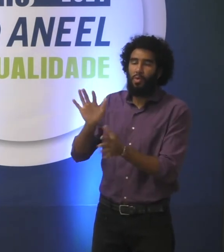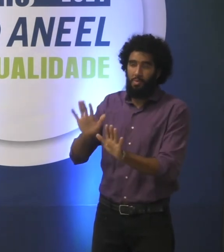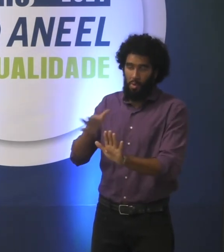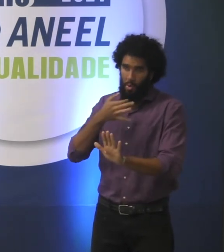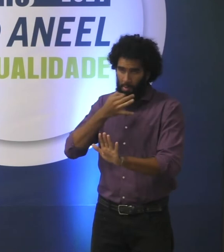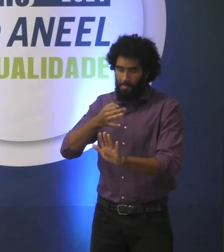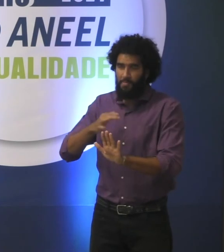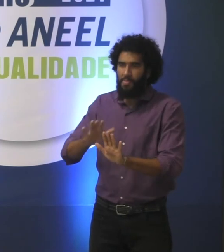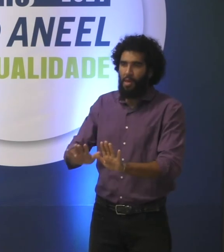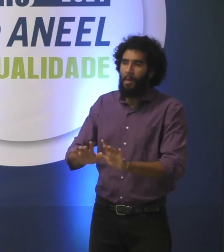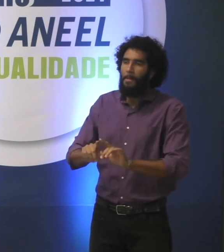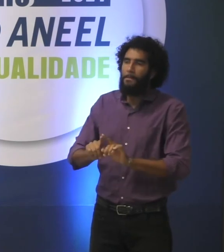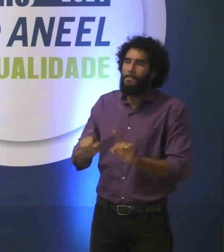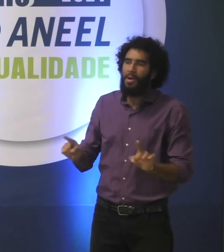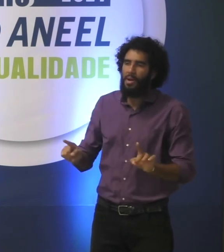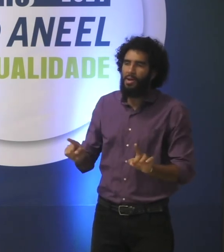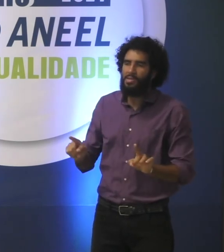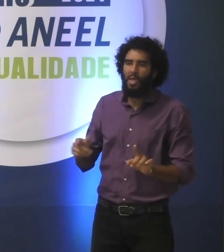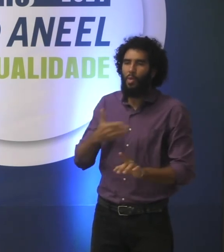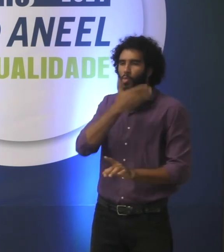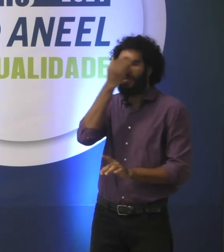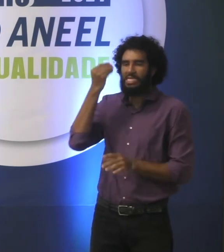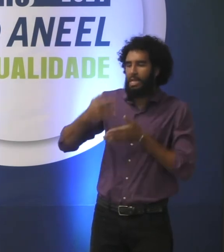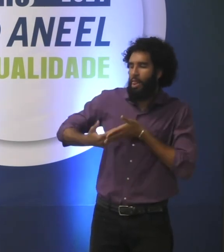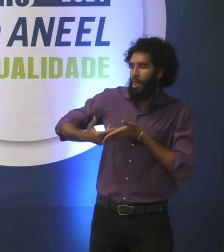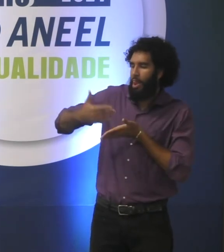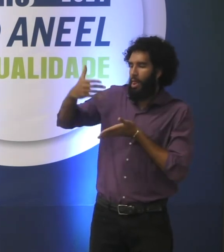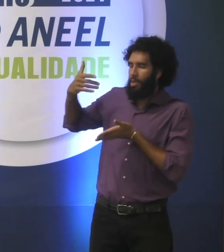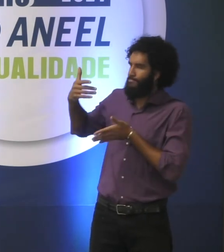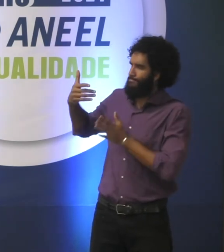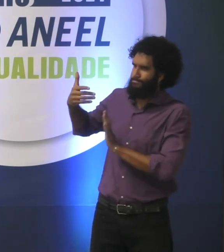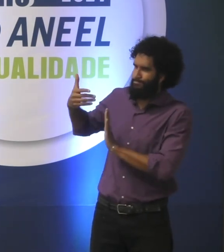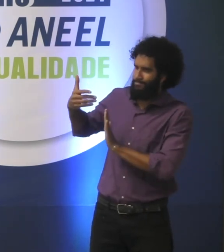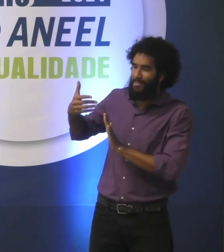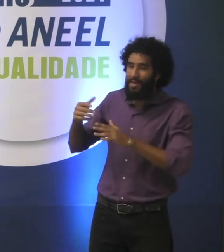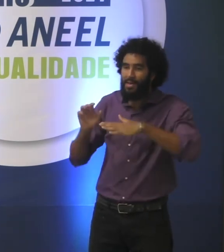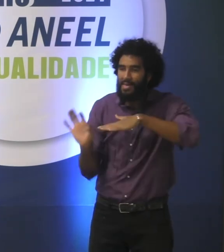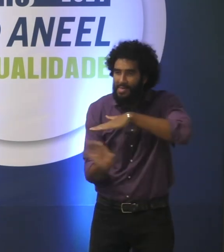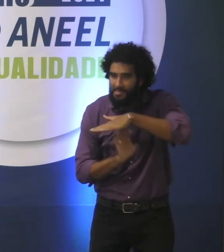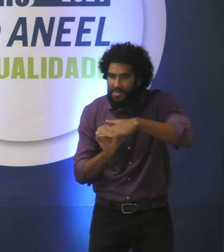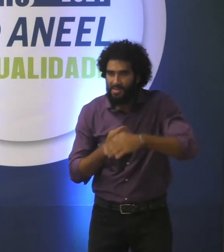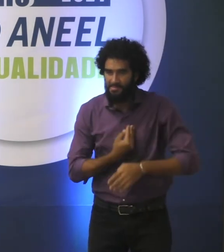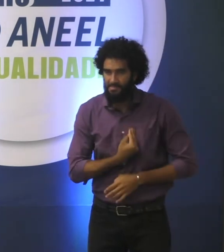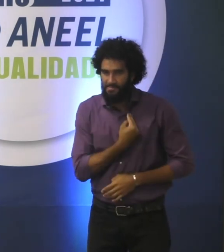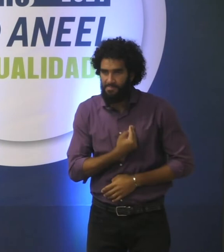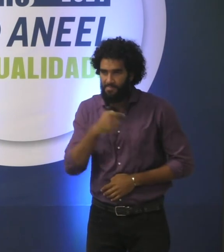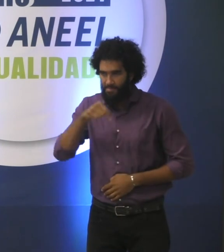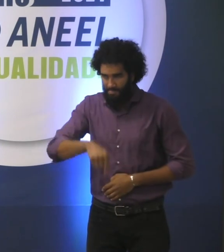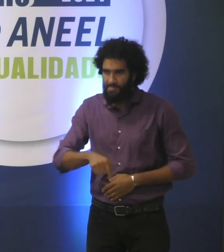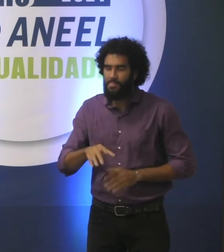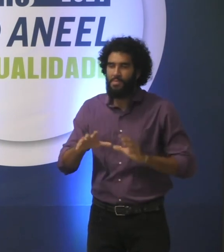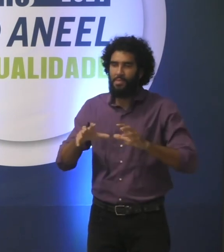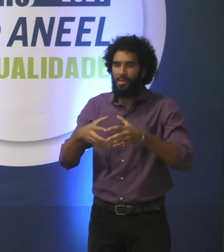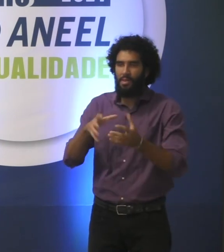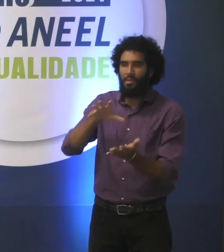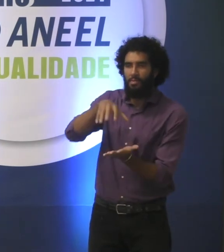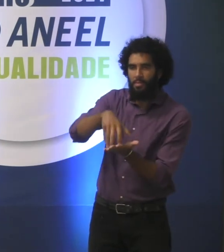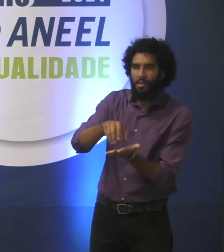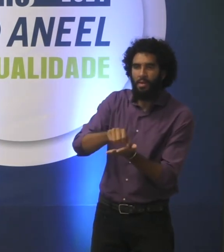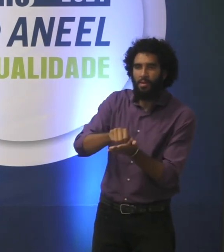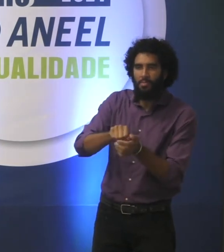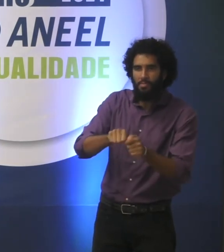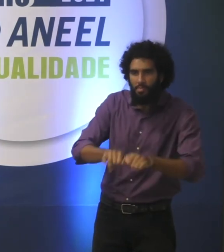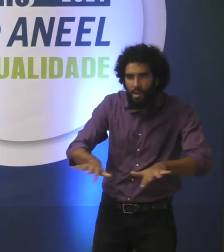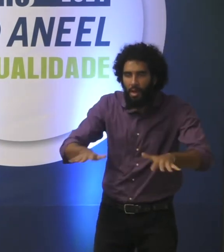particularmente, não esqueço o passado. Acho que as empresas aqui distribuidores e permissionários de energia evoluíram